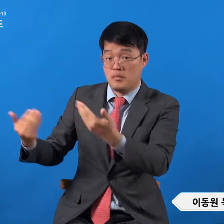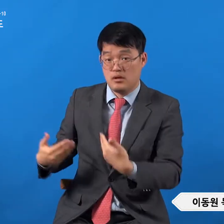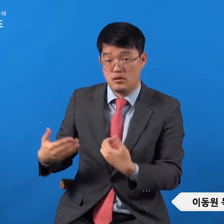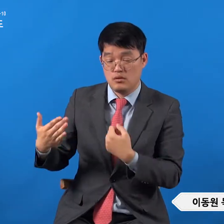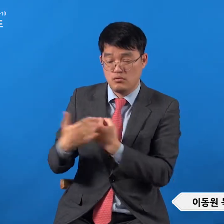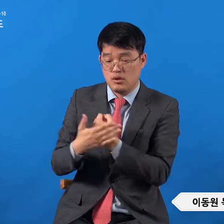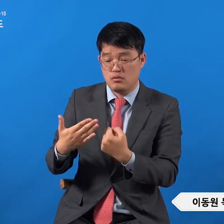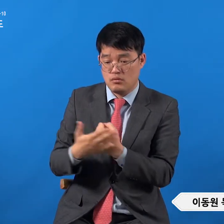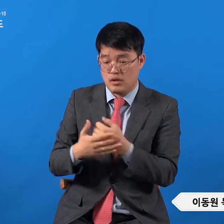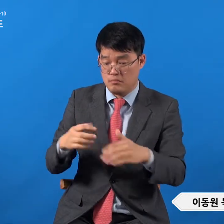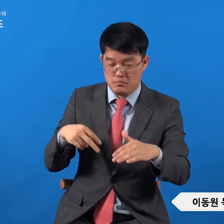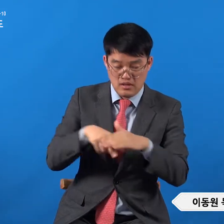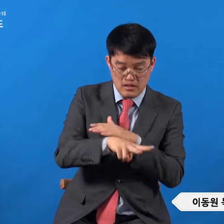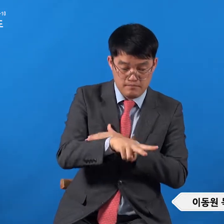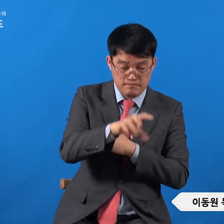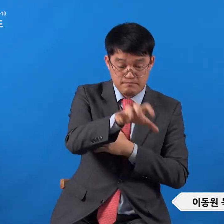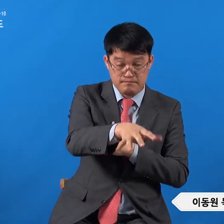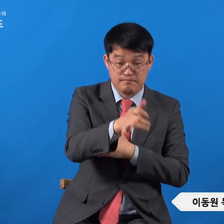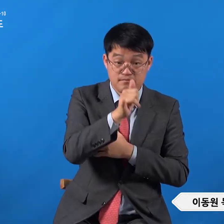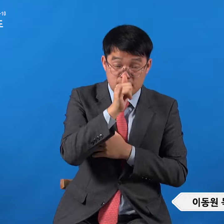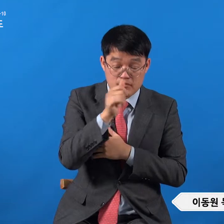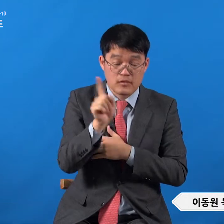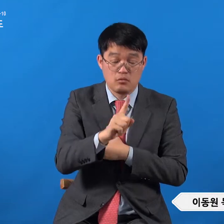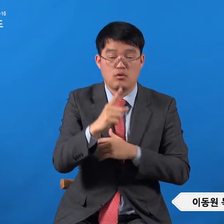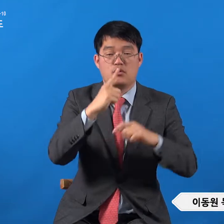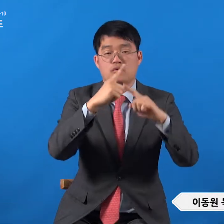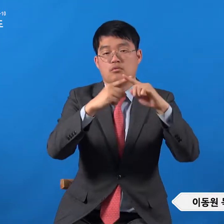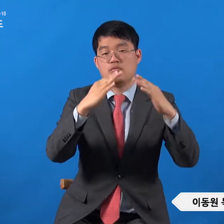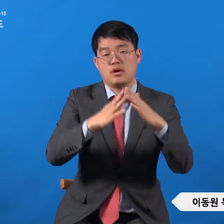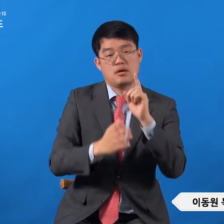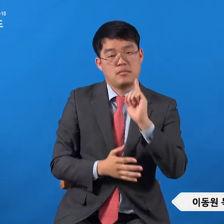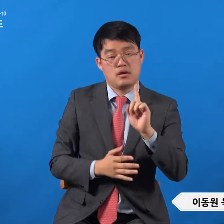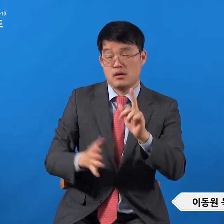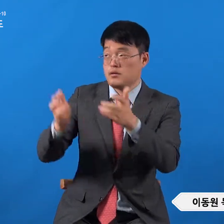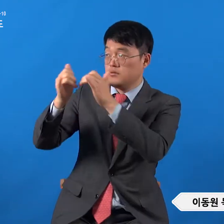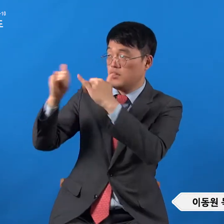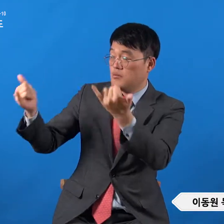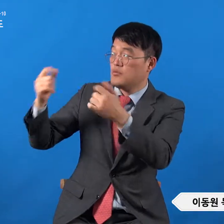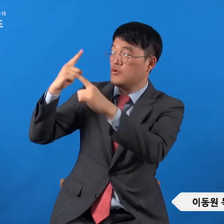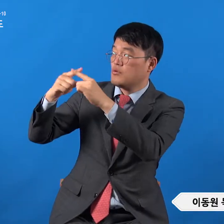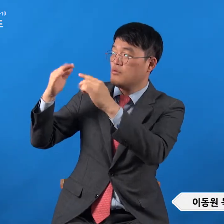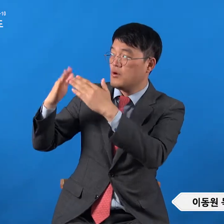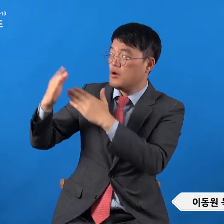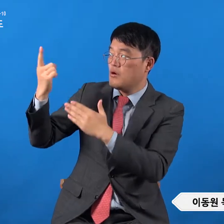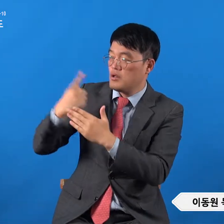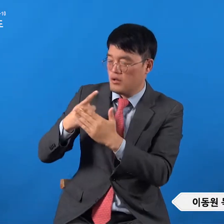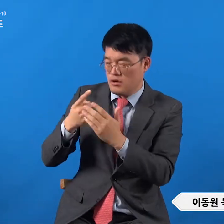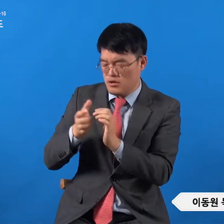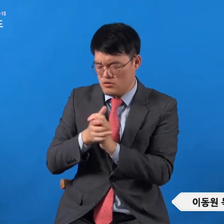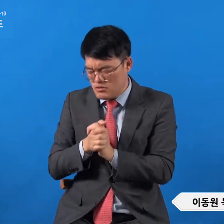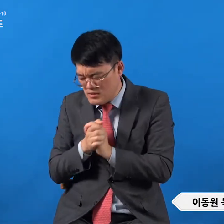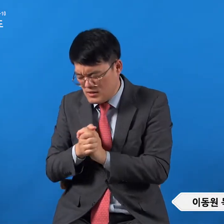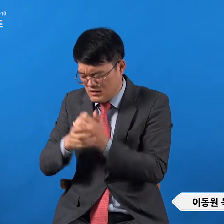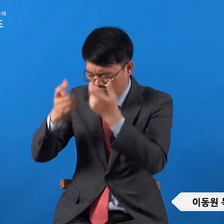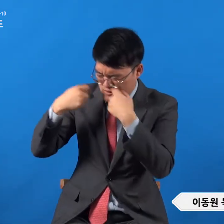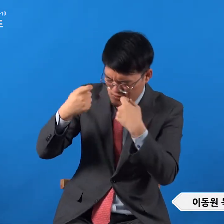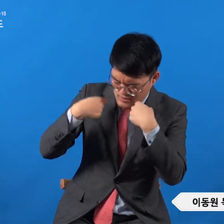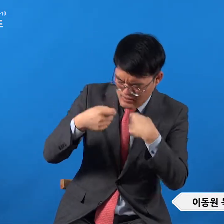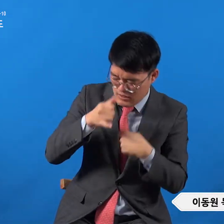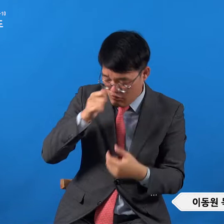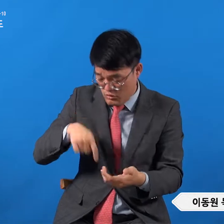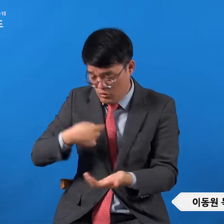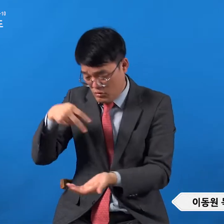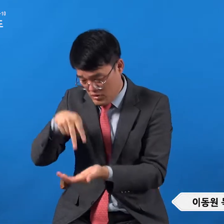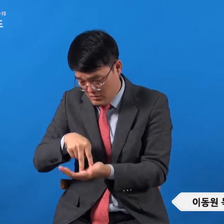위로의 피난처가 있었다면 교회였습니다. 사람들은 교회 와서 울며 기도했고, 그리고 교회에서